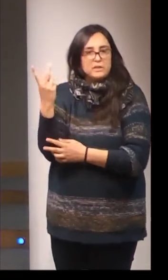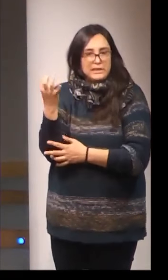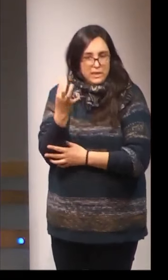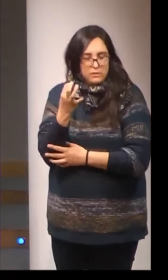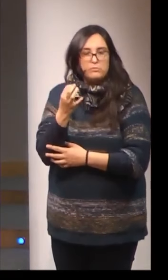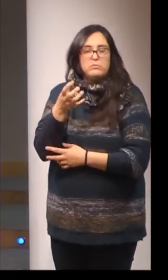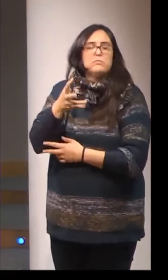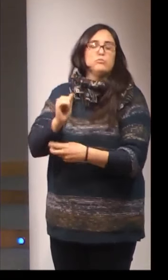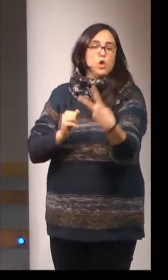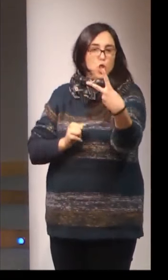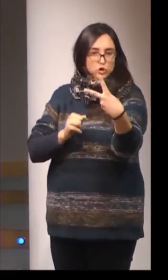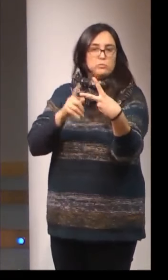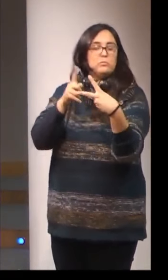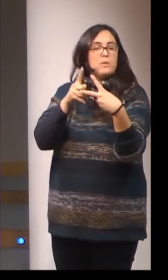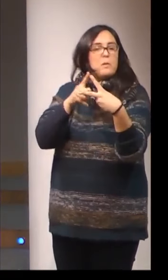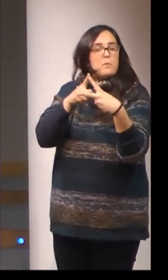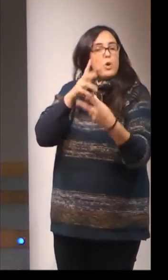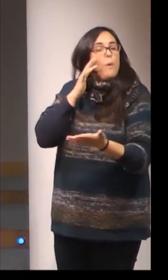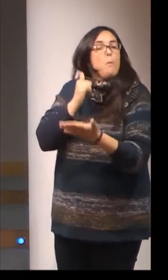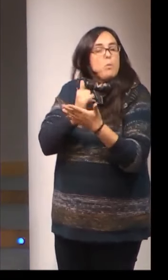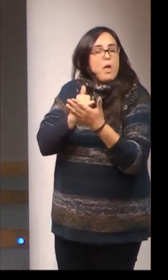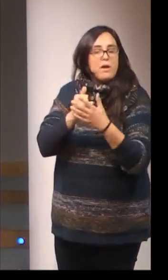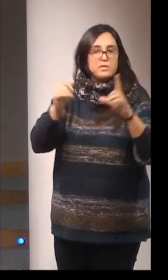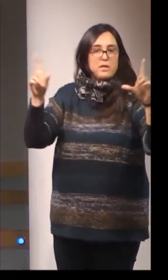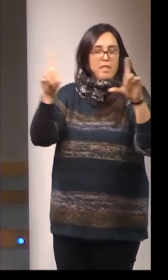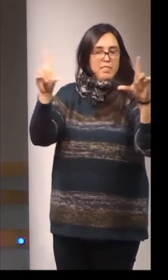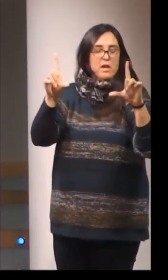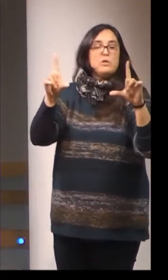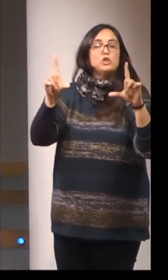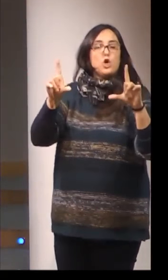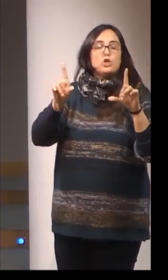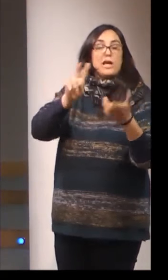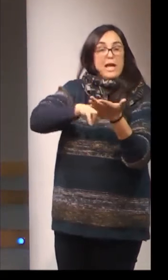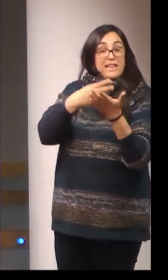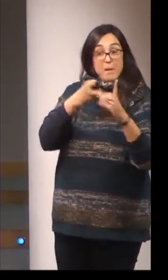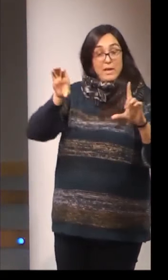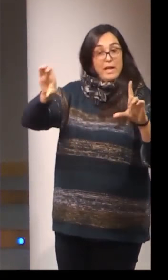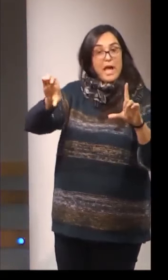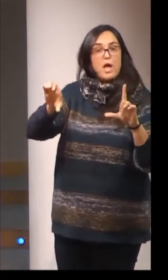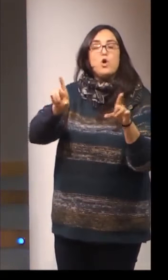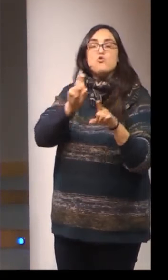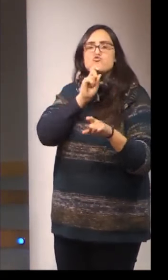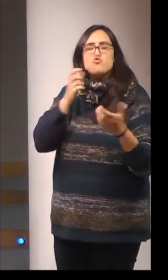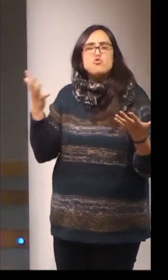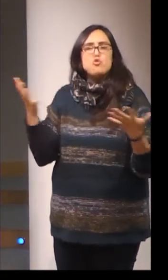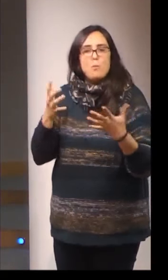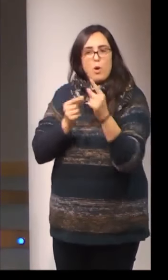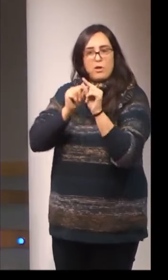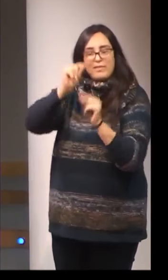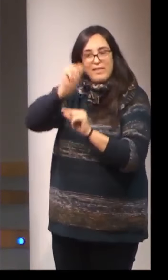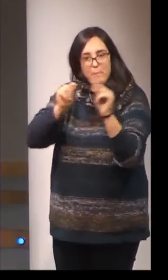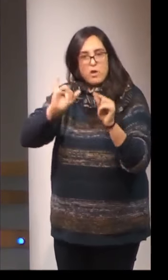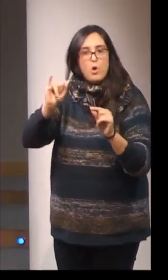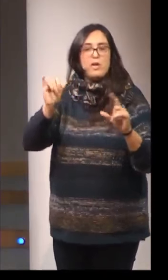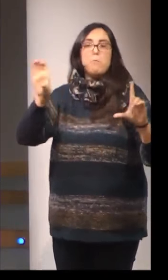La UAP va a desarrollar dos pruebas. Una sería una prueba en la televisión y la inclusión